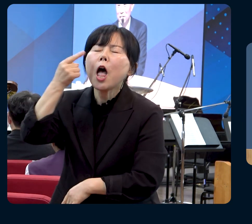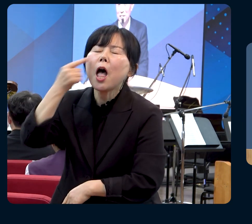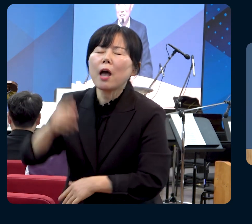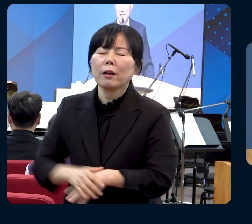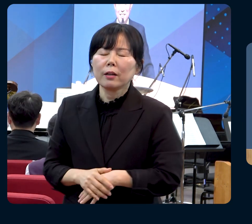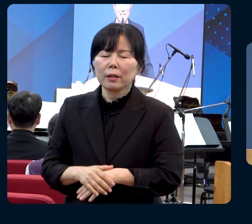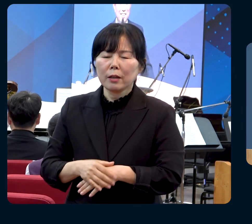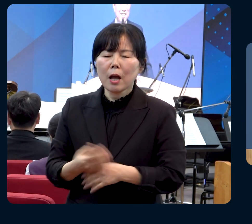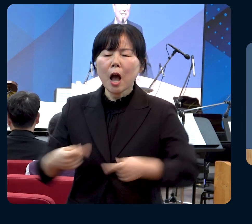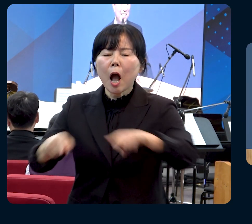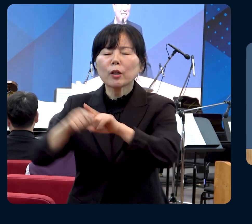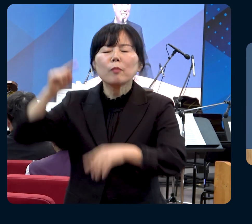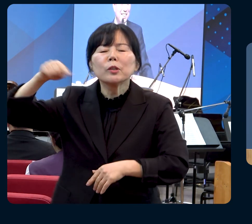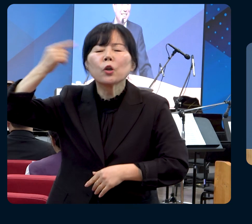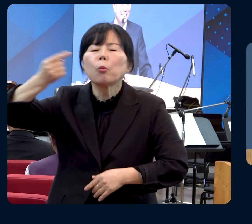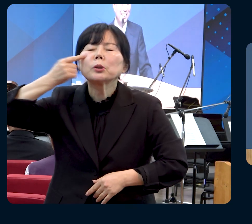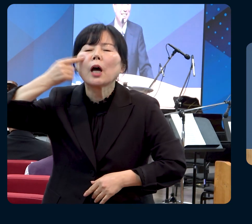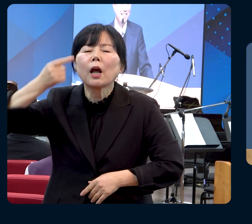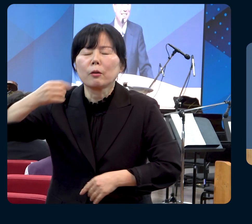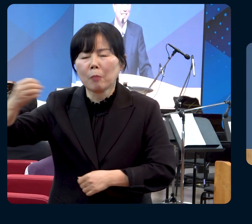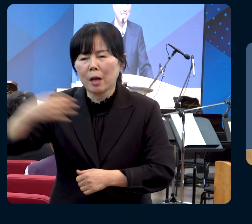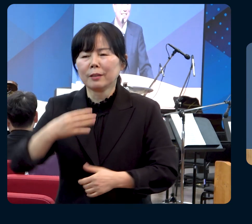아니겠어요?